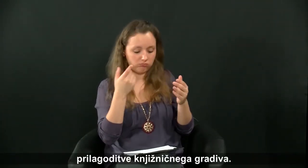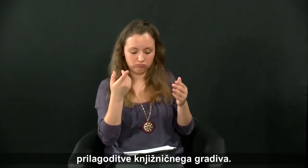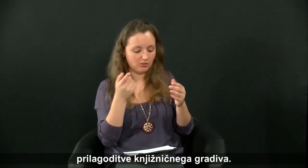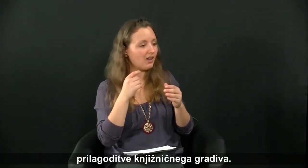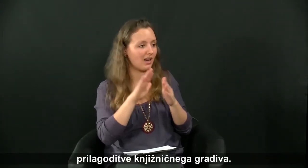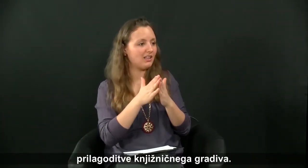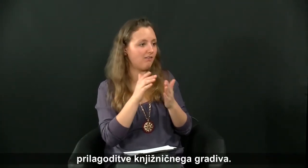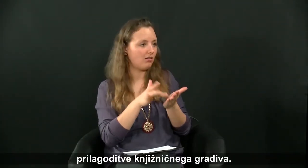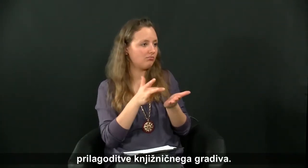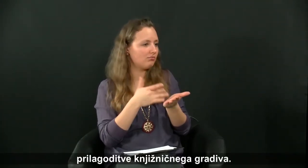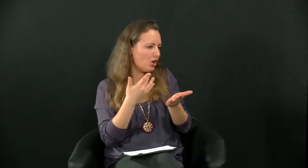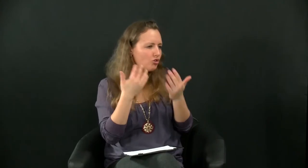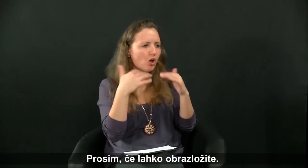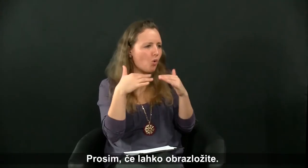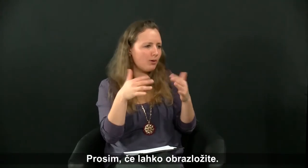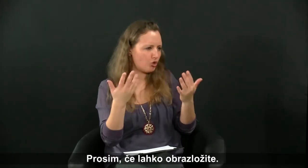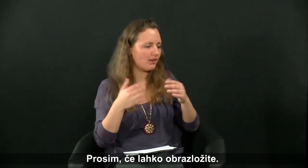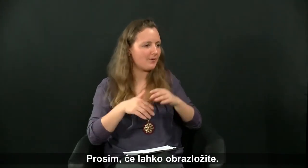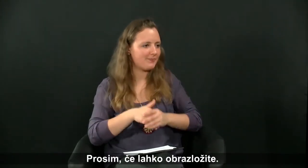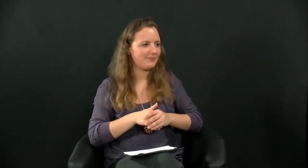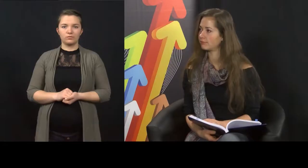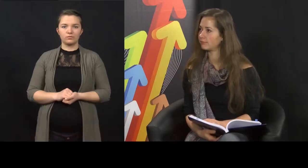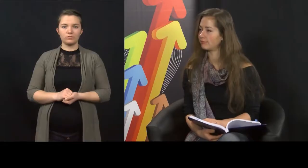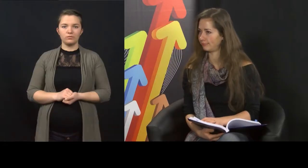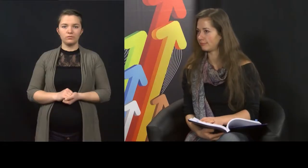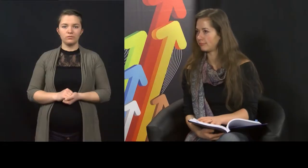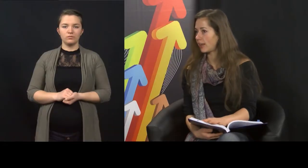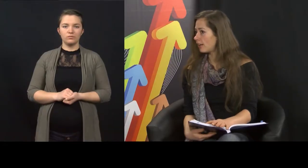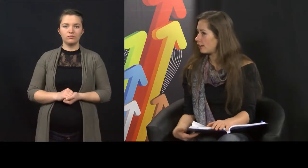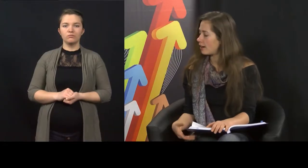knjižne gradiva. Če lahko opišete?